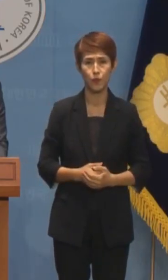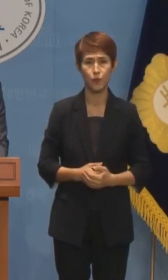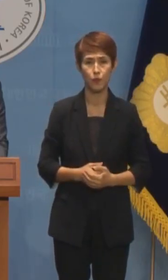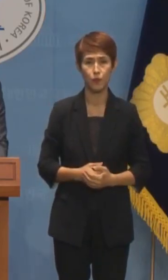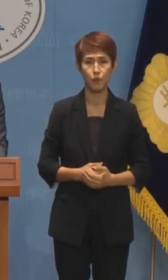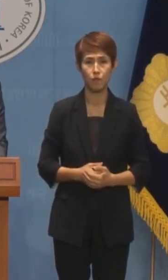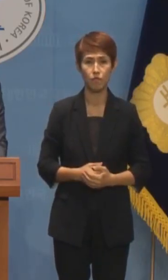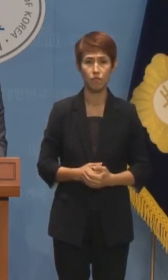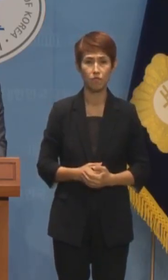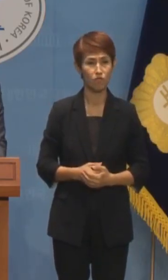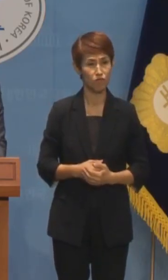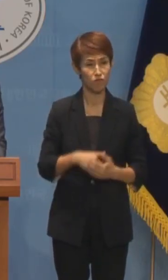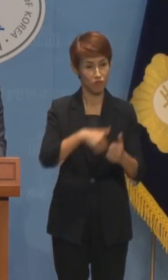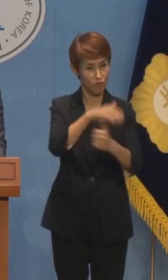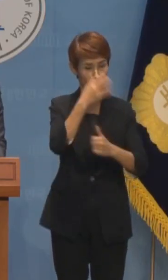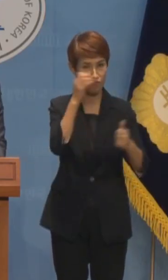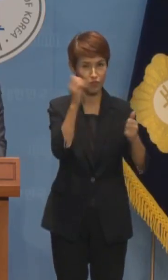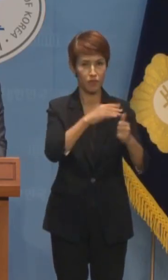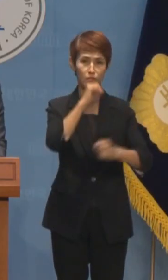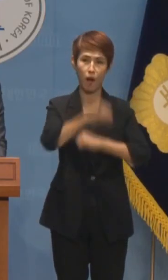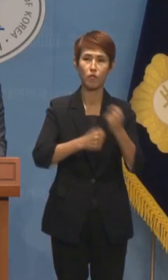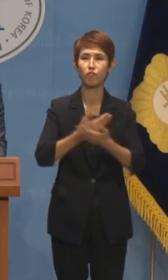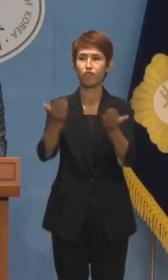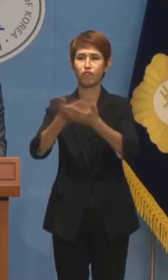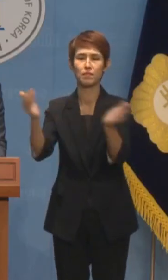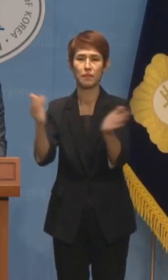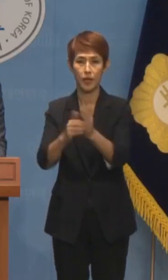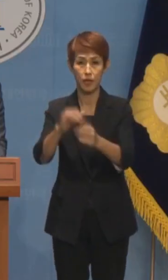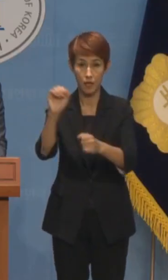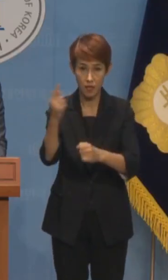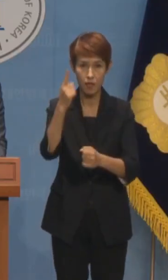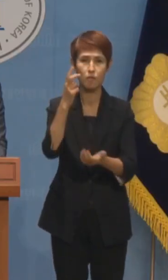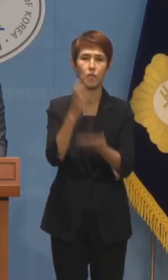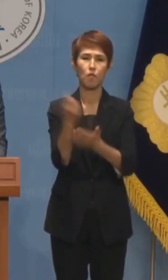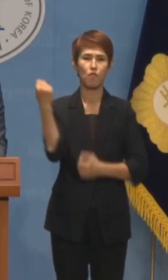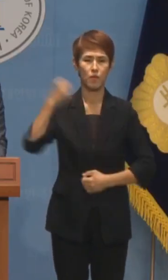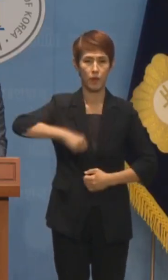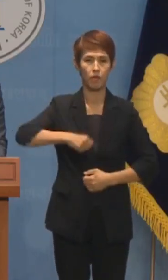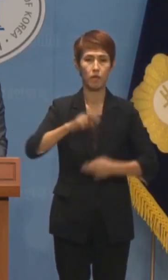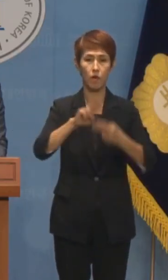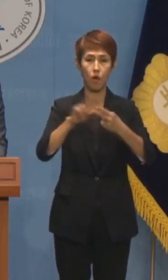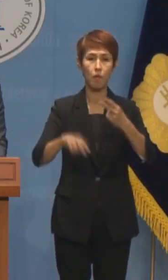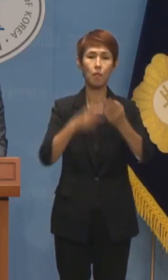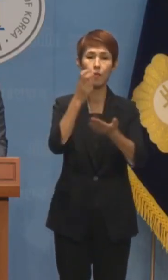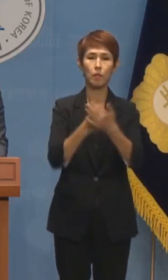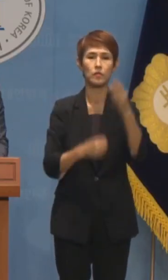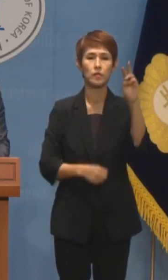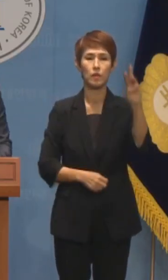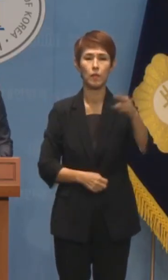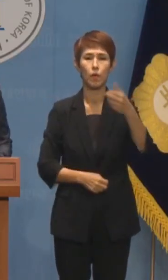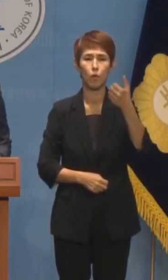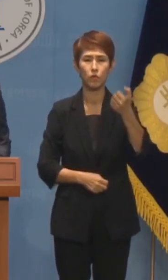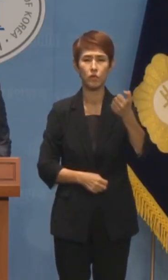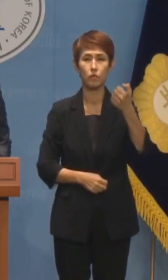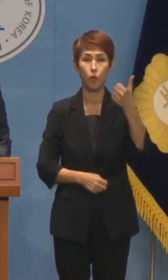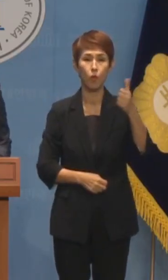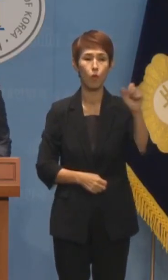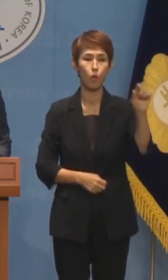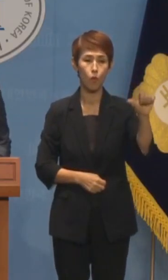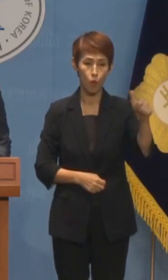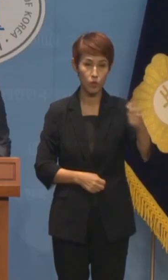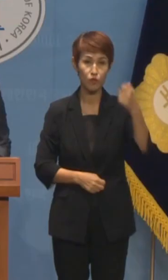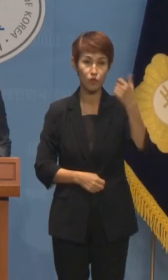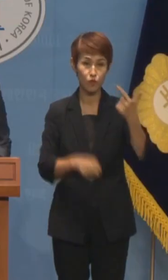이들은 이를 무시하고 임의적으로 처리했기에 규정 위반이자 형법 제355조, 356조에